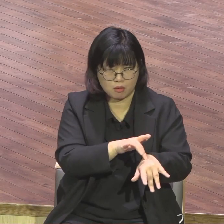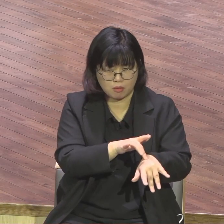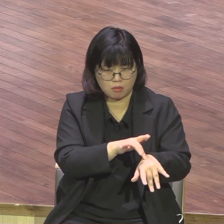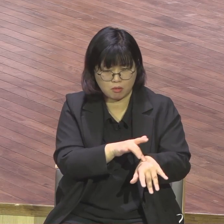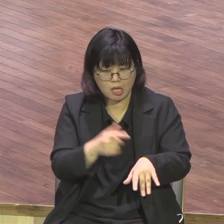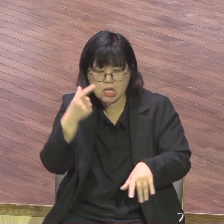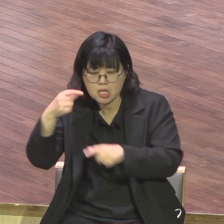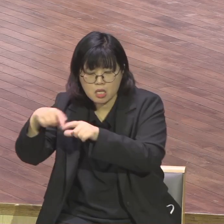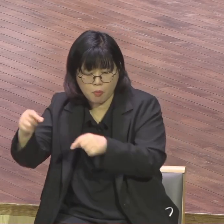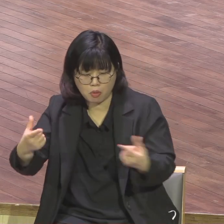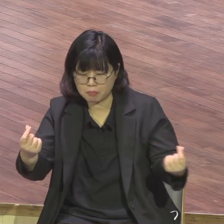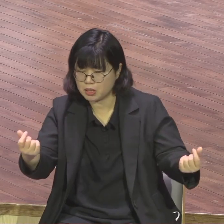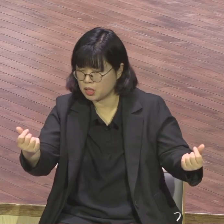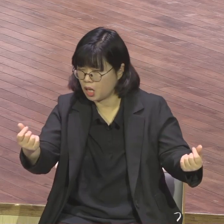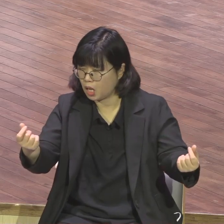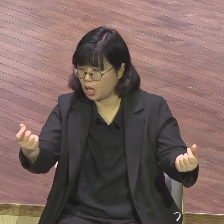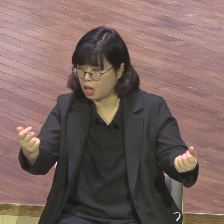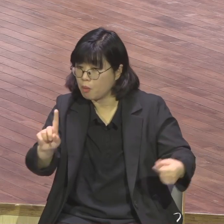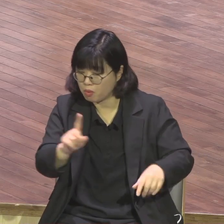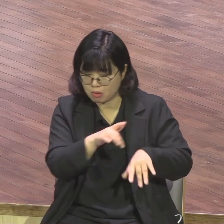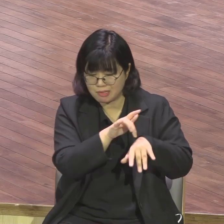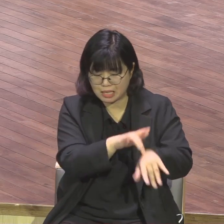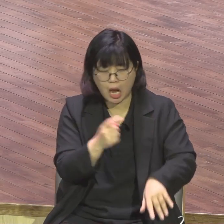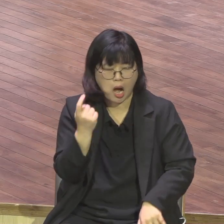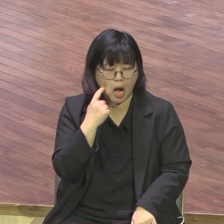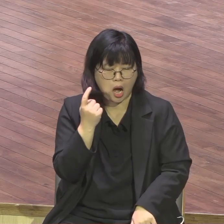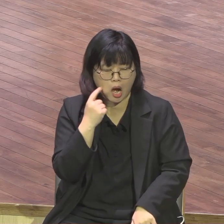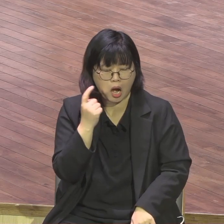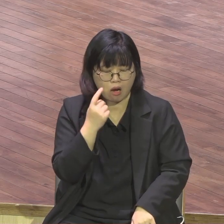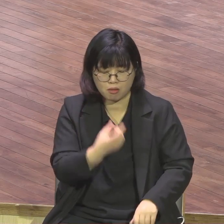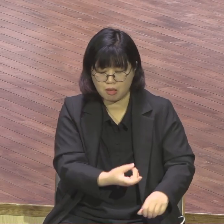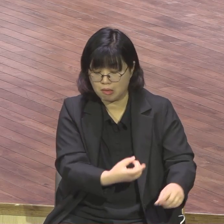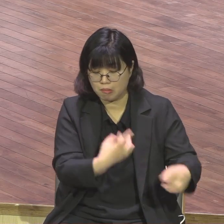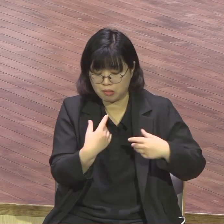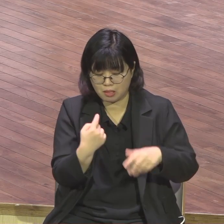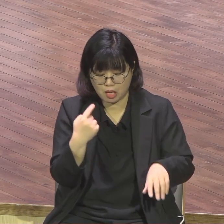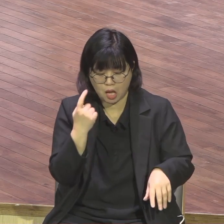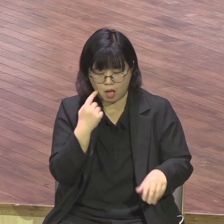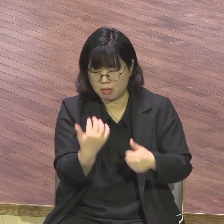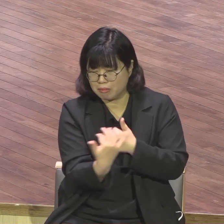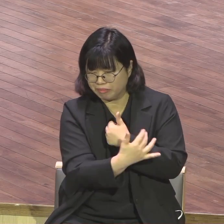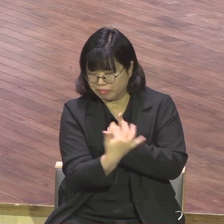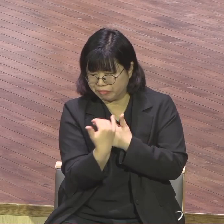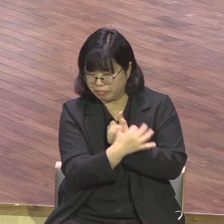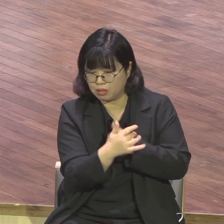공격하는 이 영적 해방꾼입니다. 못하게 합니다.